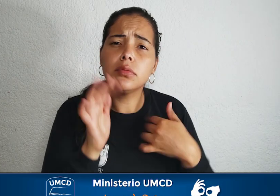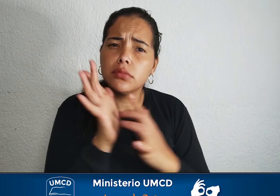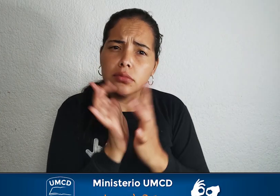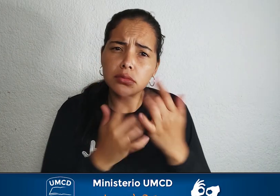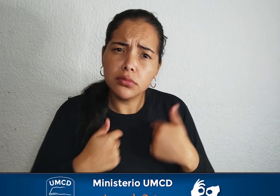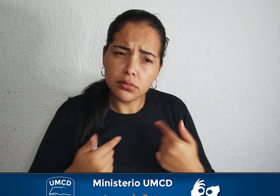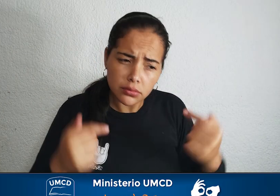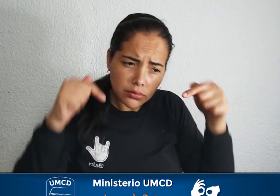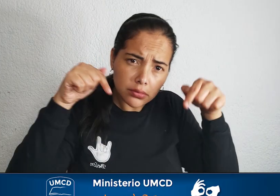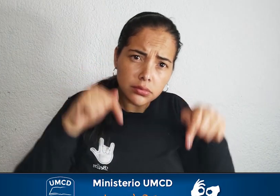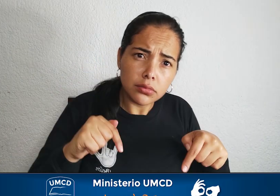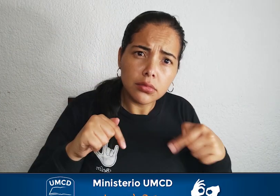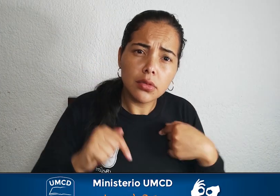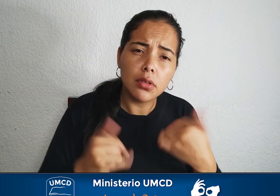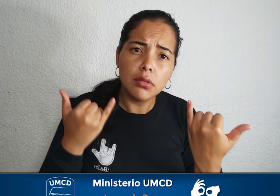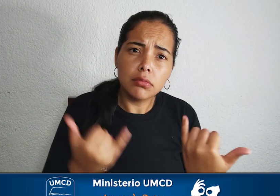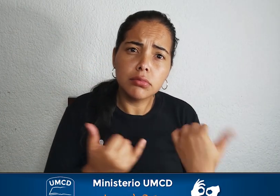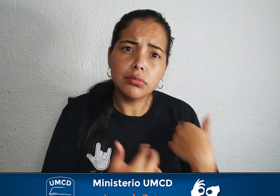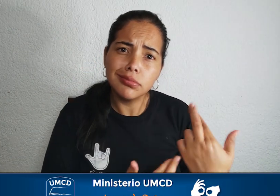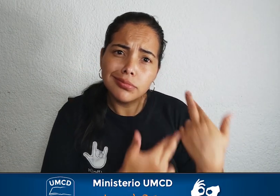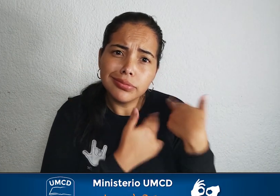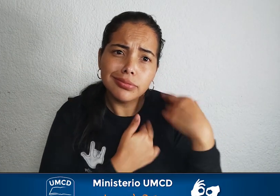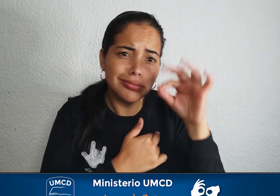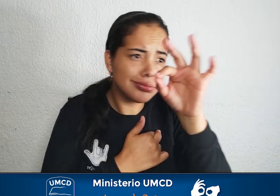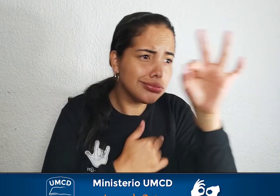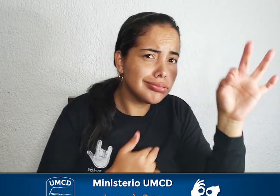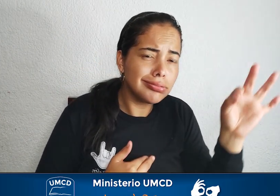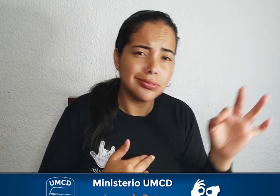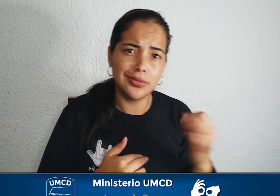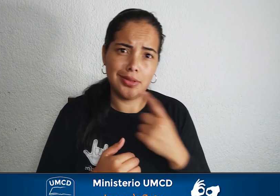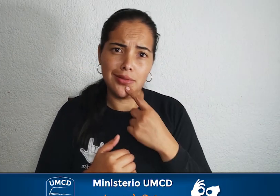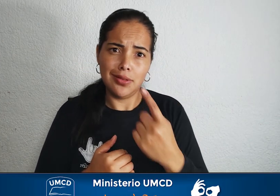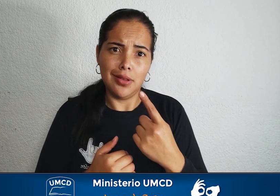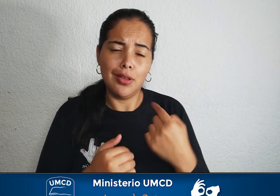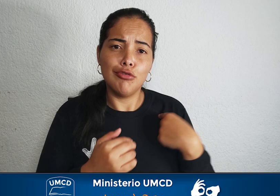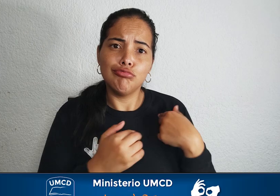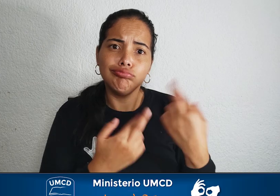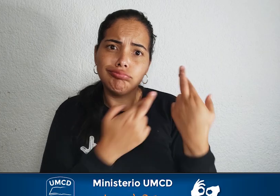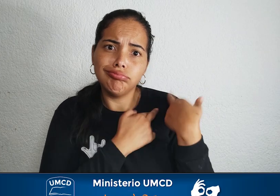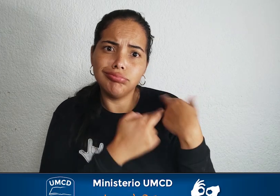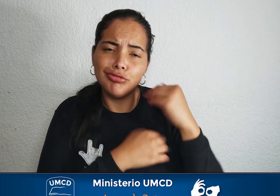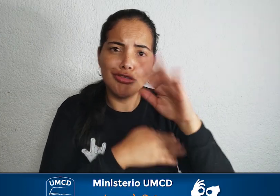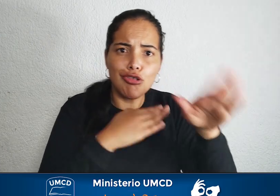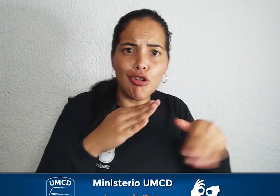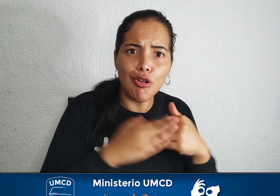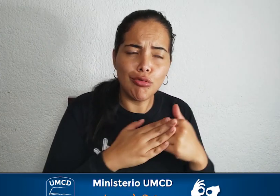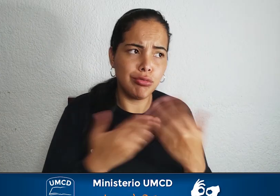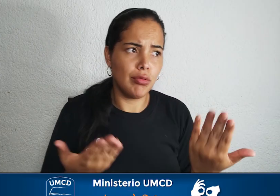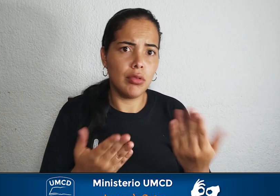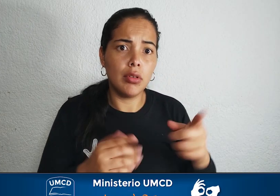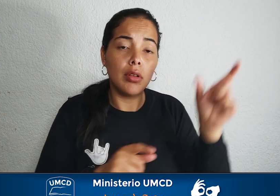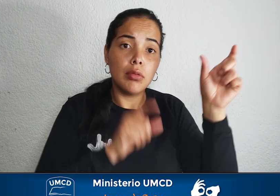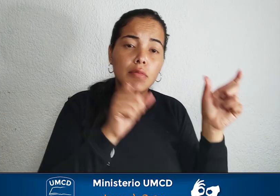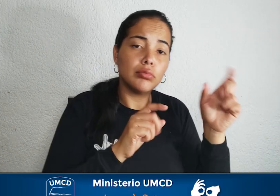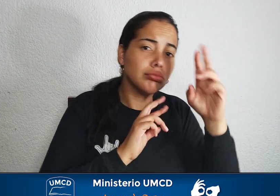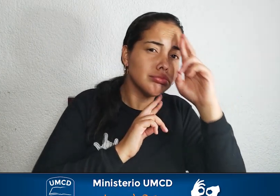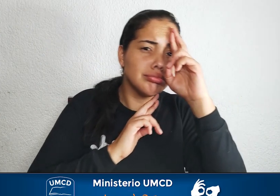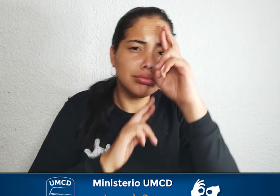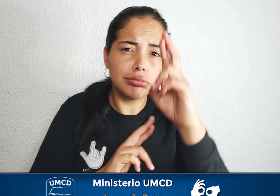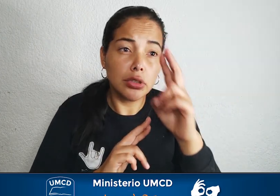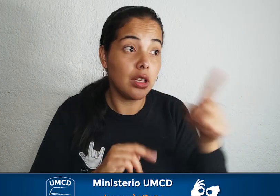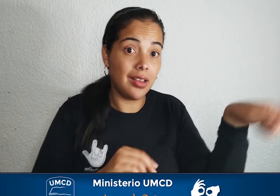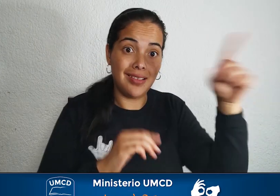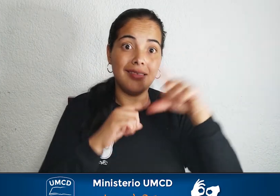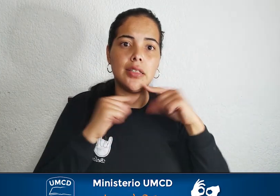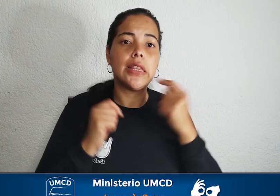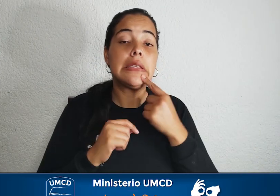cual otorgaba a una persona a designar a cierto monto, cierta cantidad de dinero o bien material para honrar a Dios de una